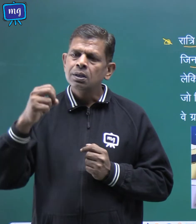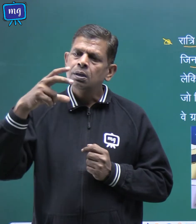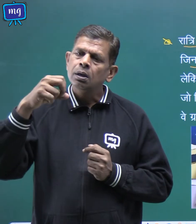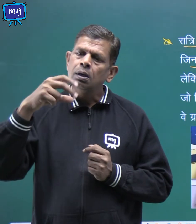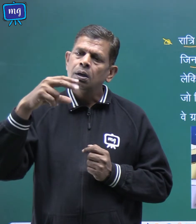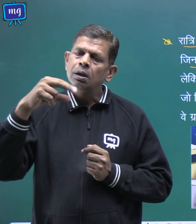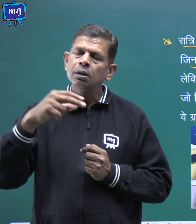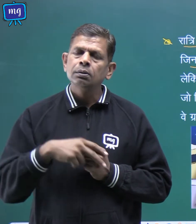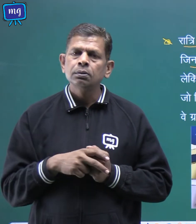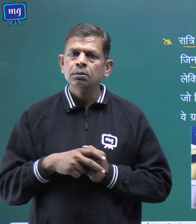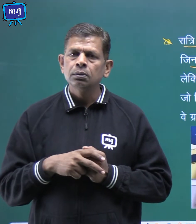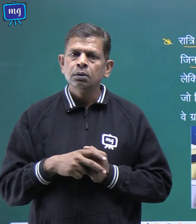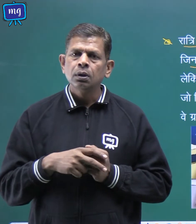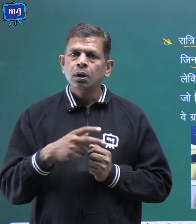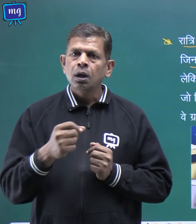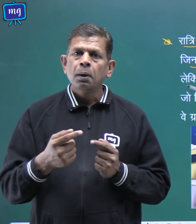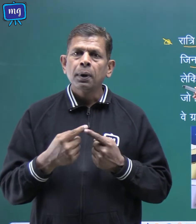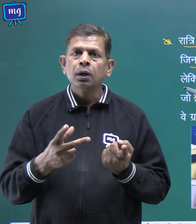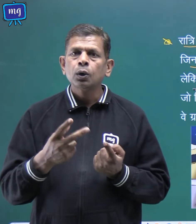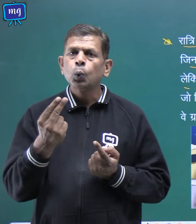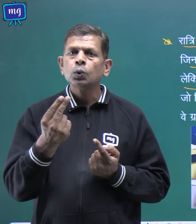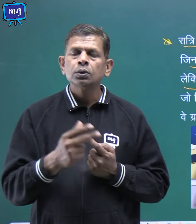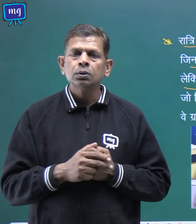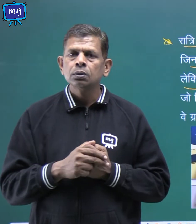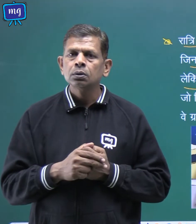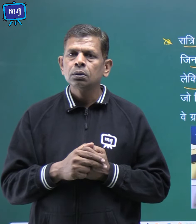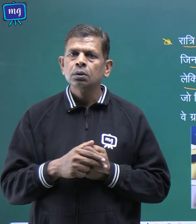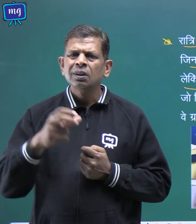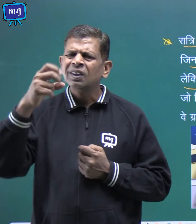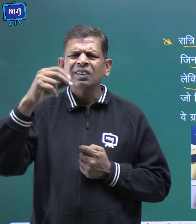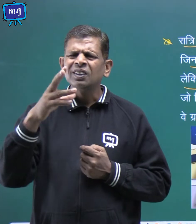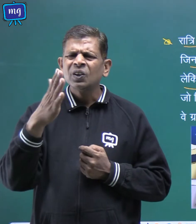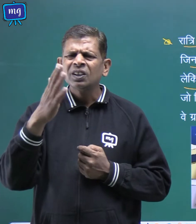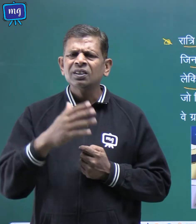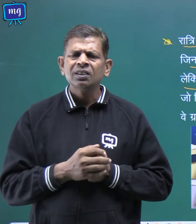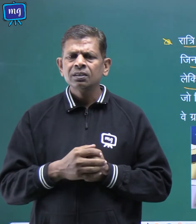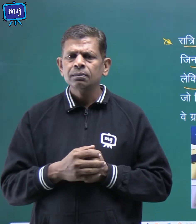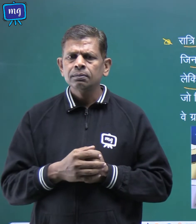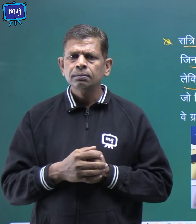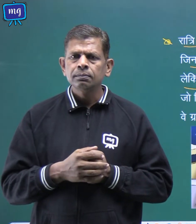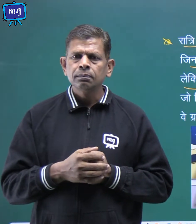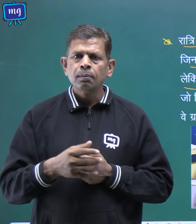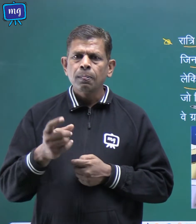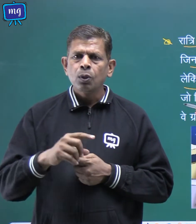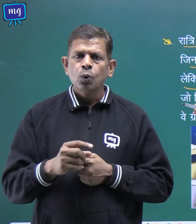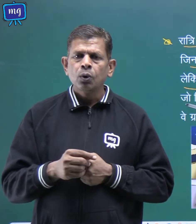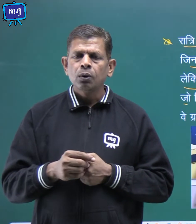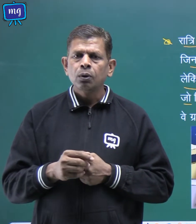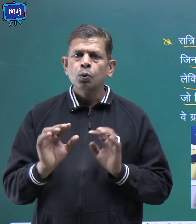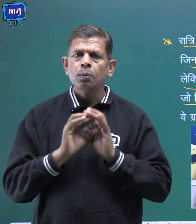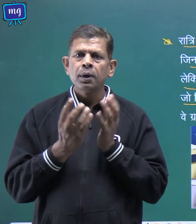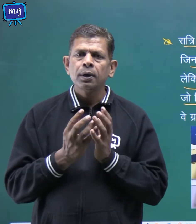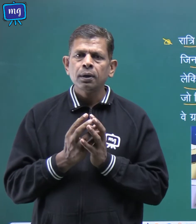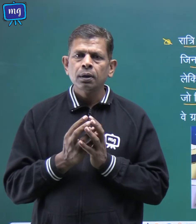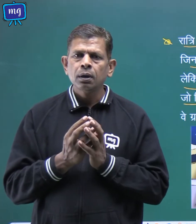टिमटिमाते हैं लेकिन कुछ टिमटिमाते नहीं हैं। जो पिंड